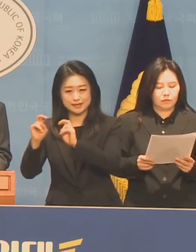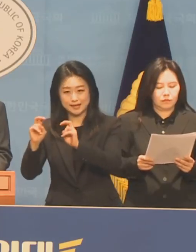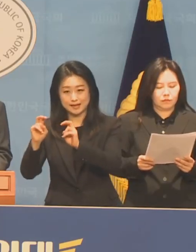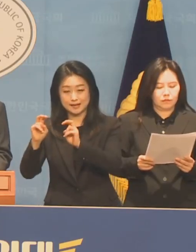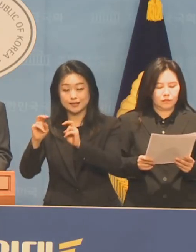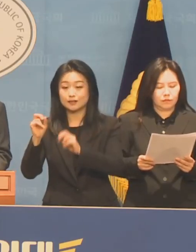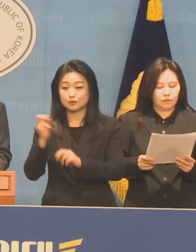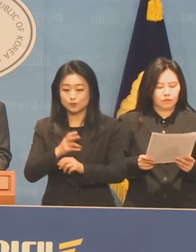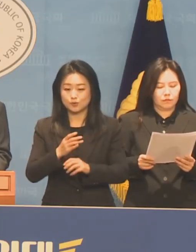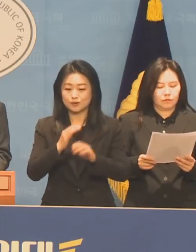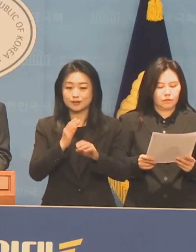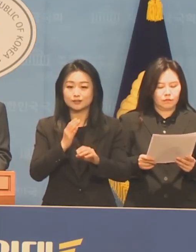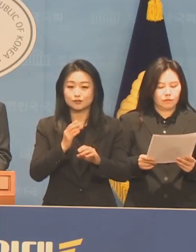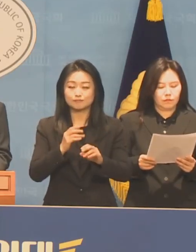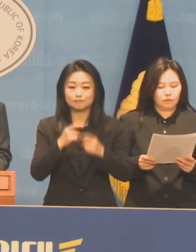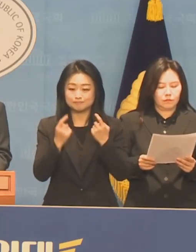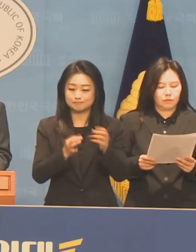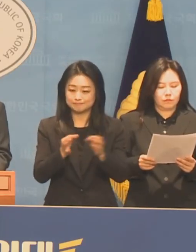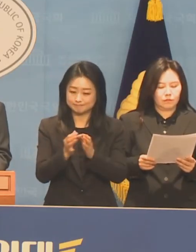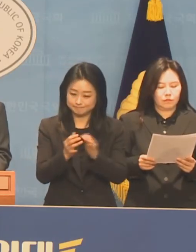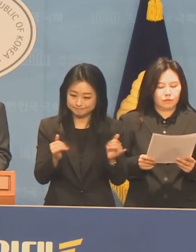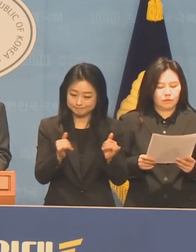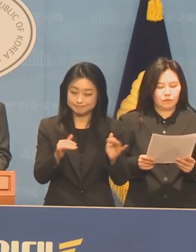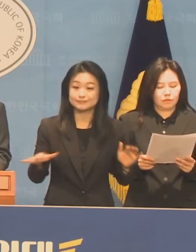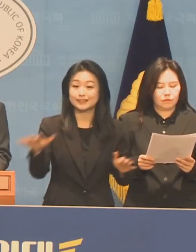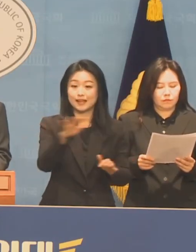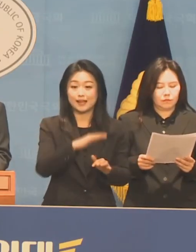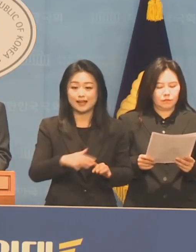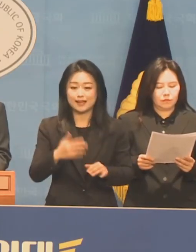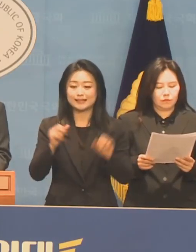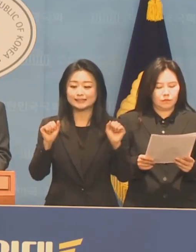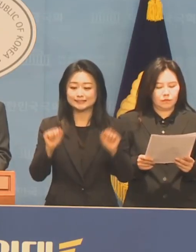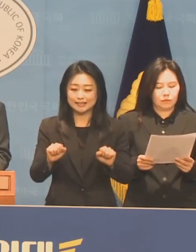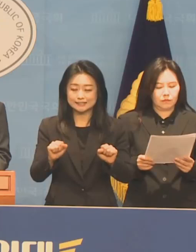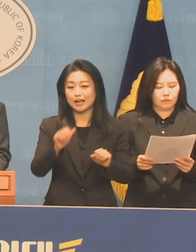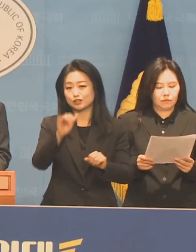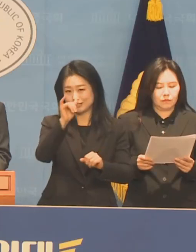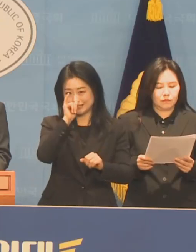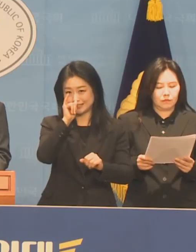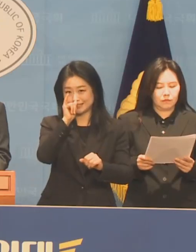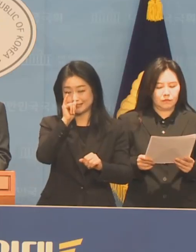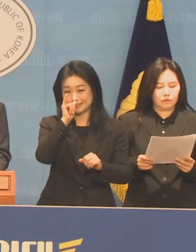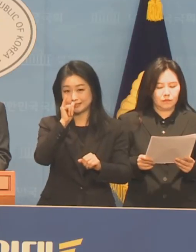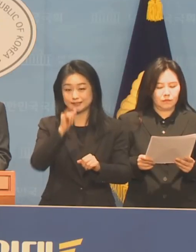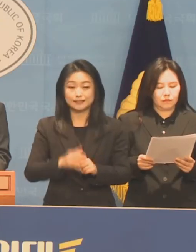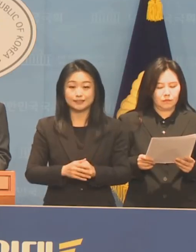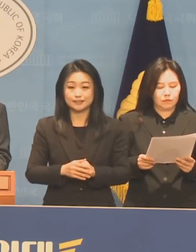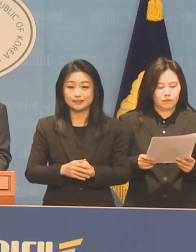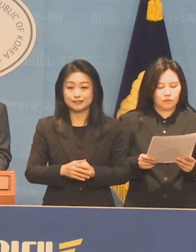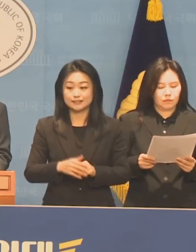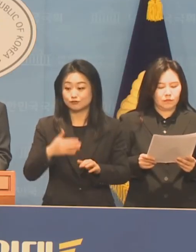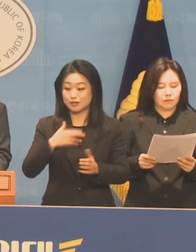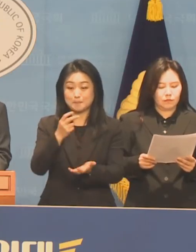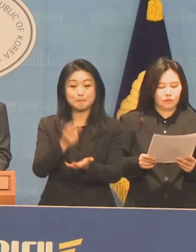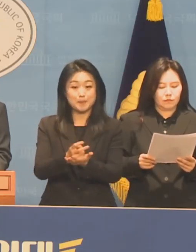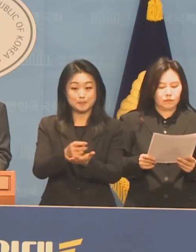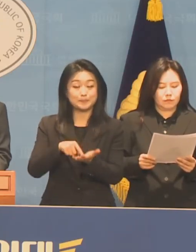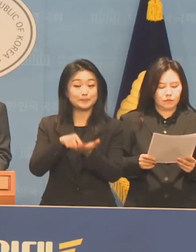그리고 소상공인 모두가 상생할 수 있는 직장인 복지휴가